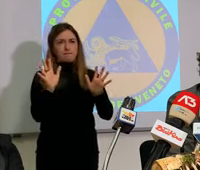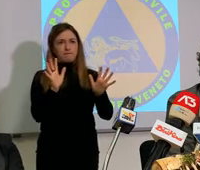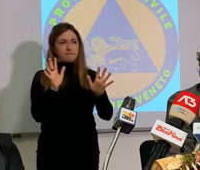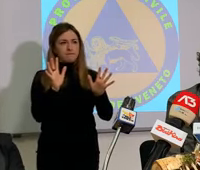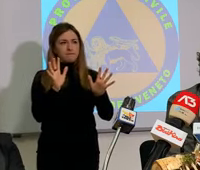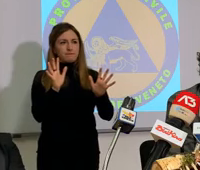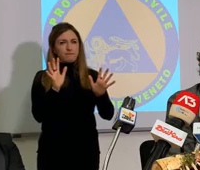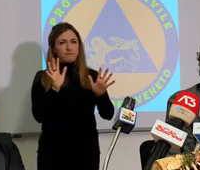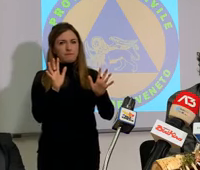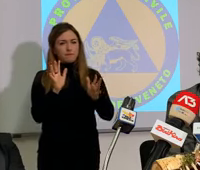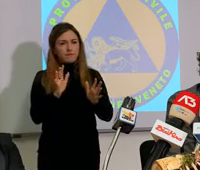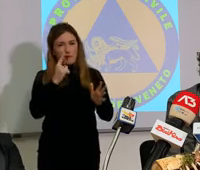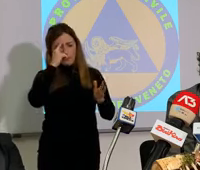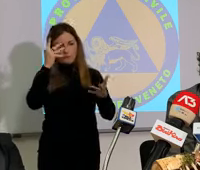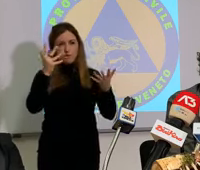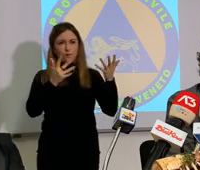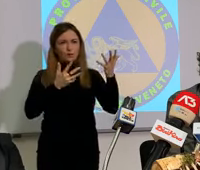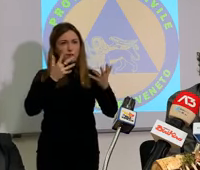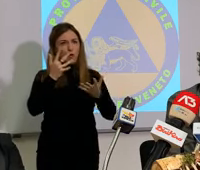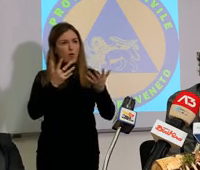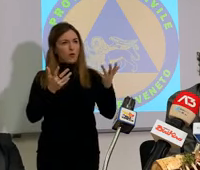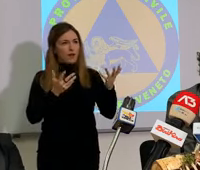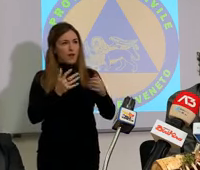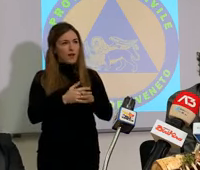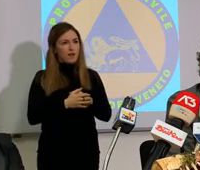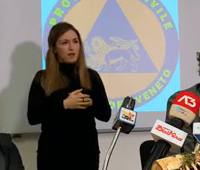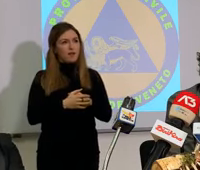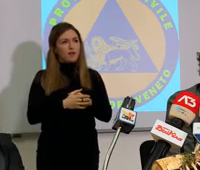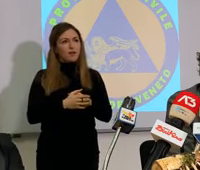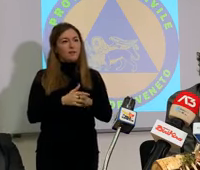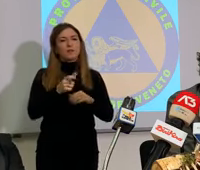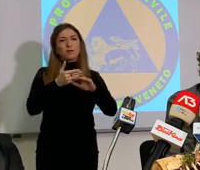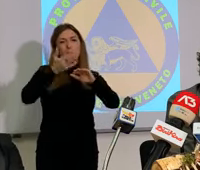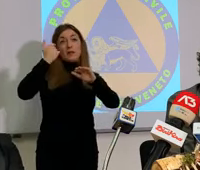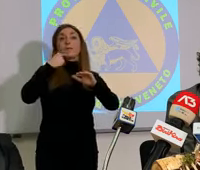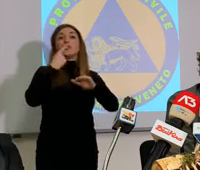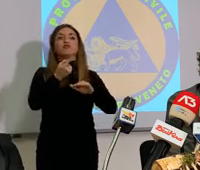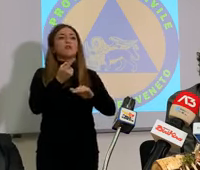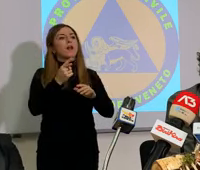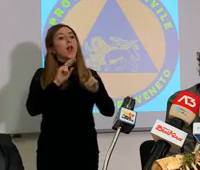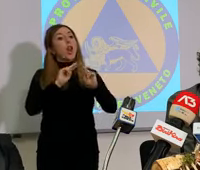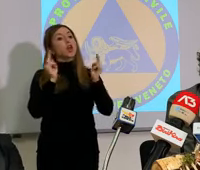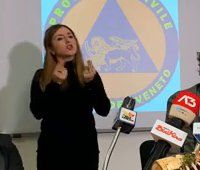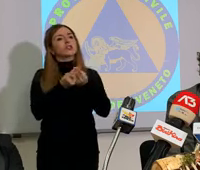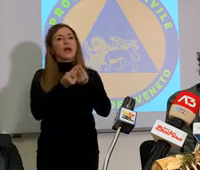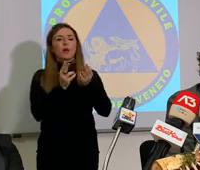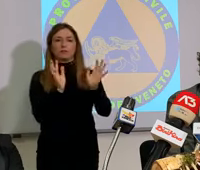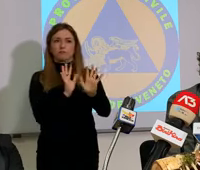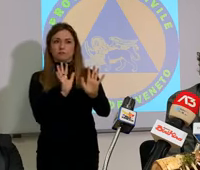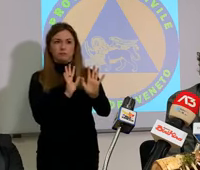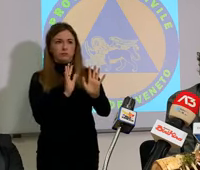io ricordo che si diceva non possiamo permetterci un lockdown